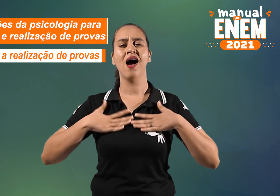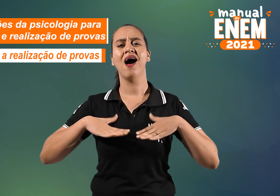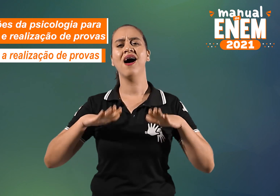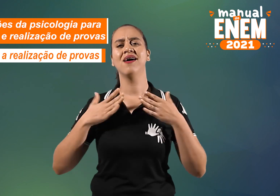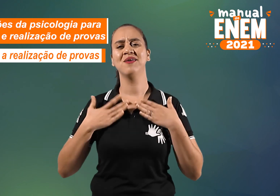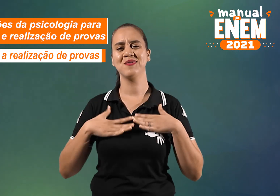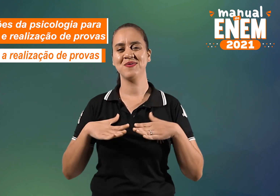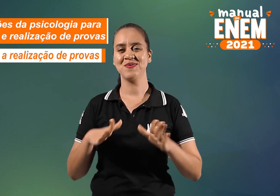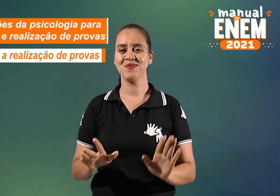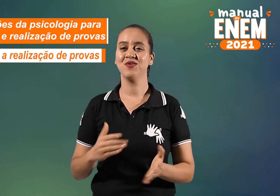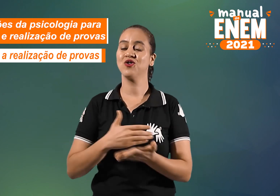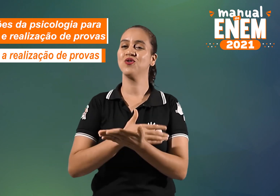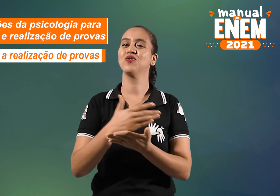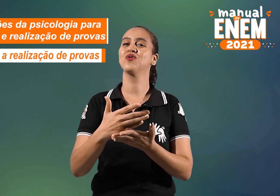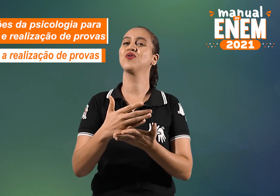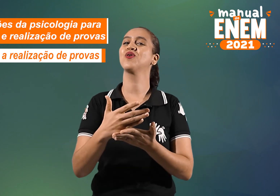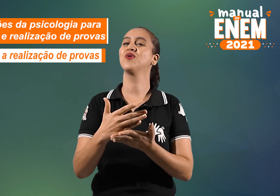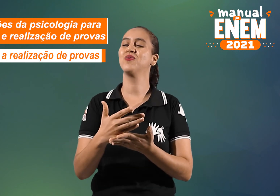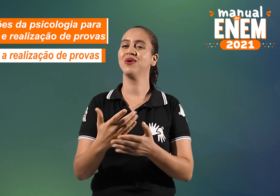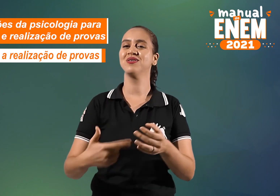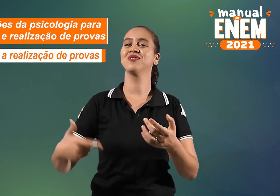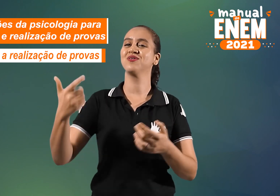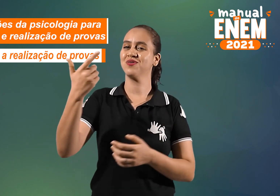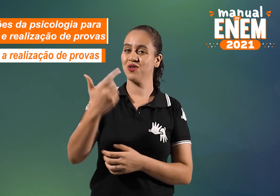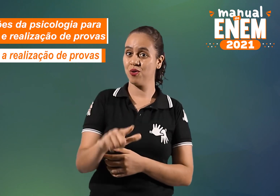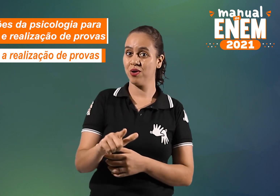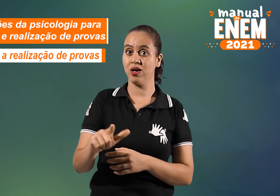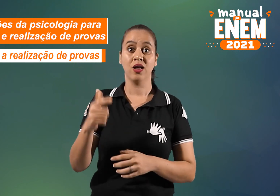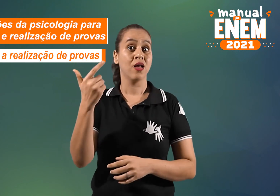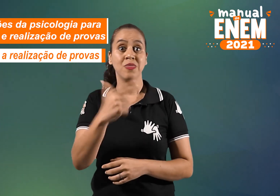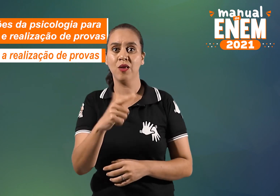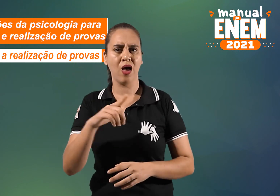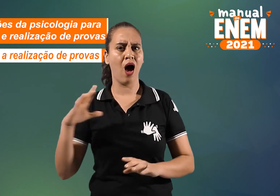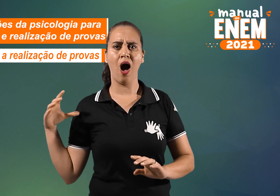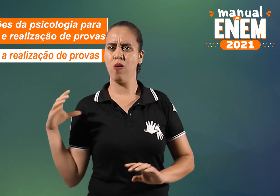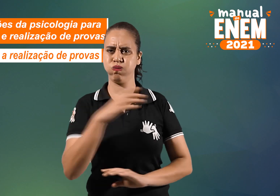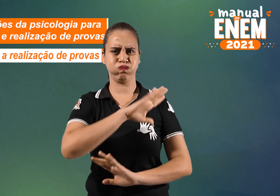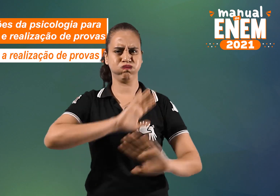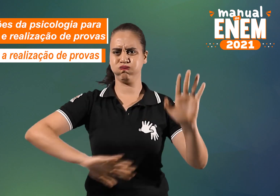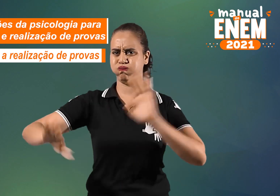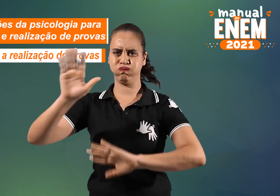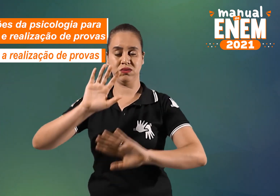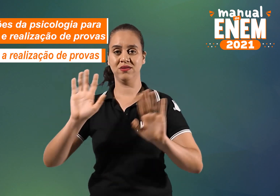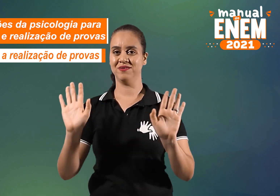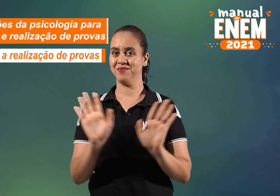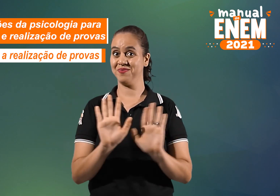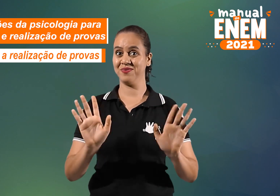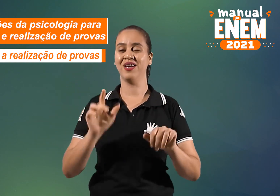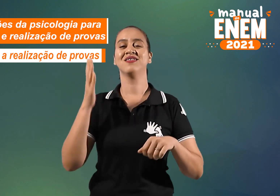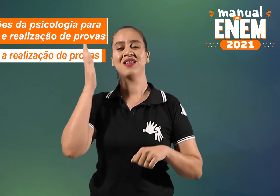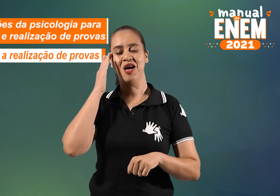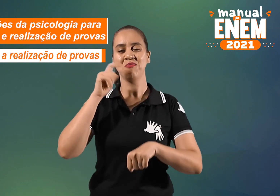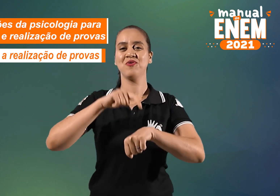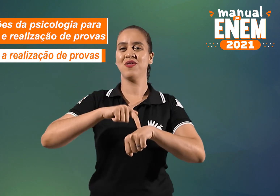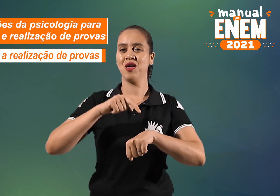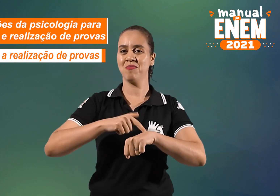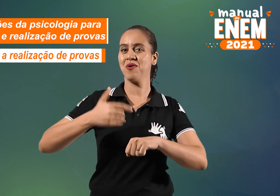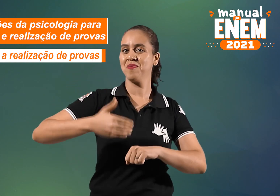momento. Relaxe e retome do ponto em que parou. Não tenha pressa. Sabemos que existe um tempo determinado para a realização